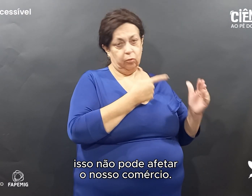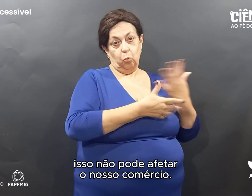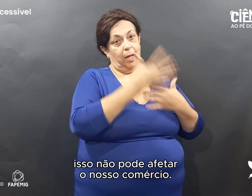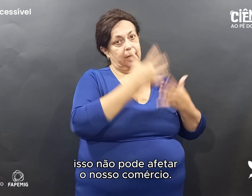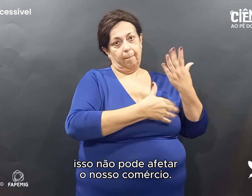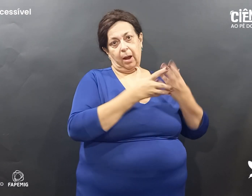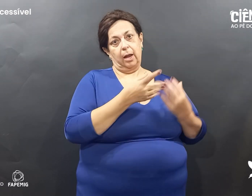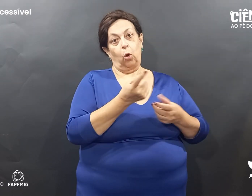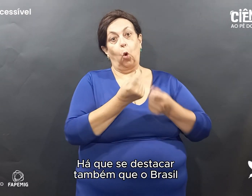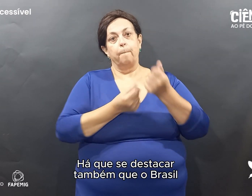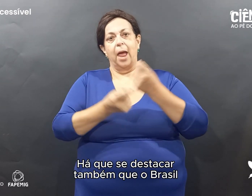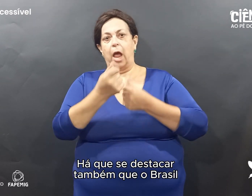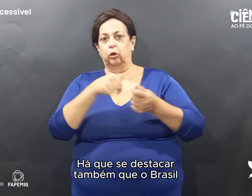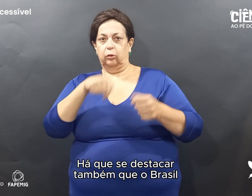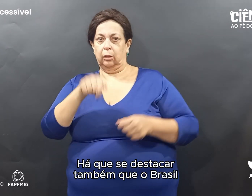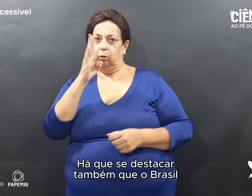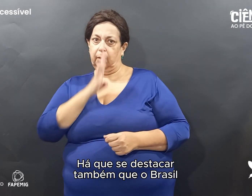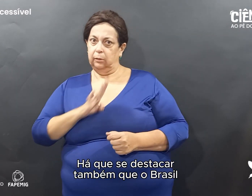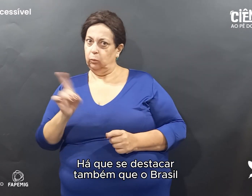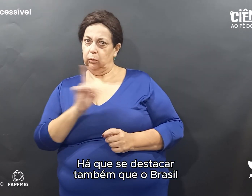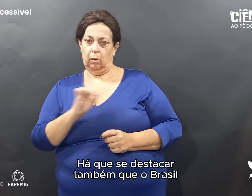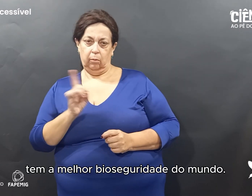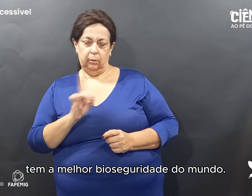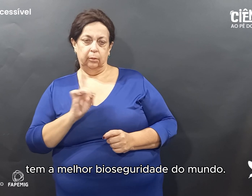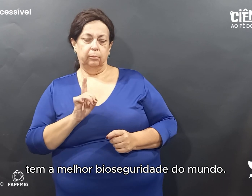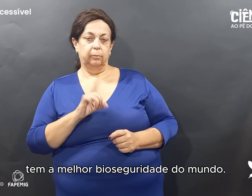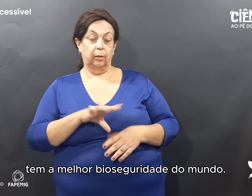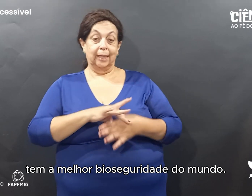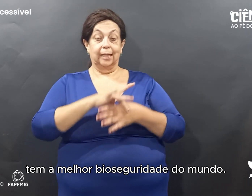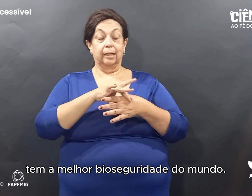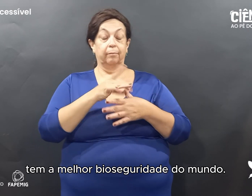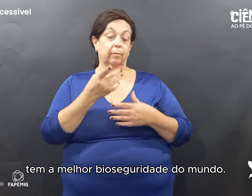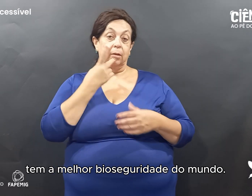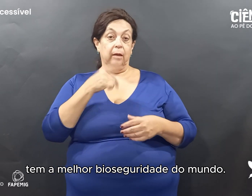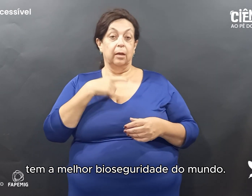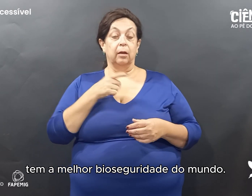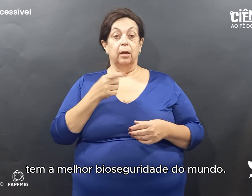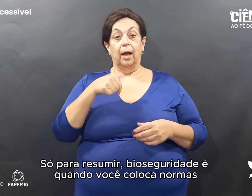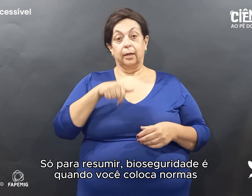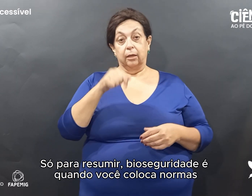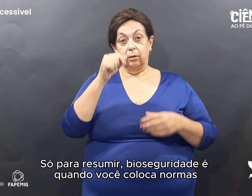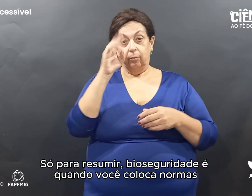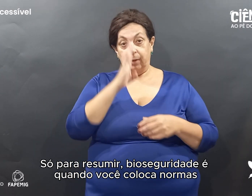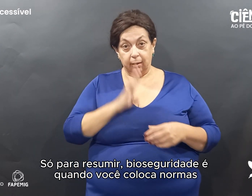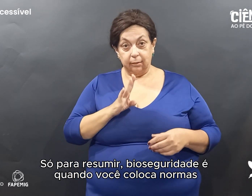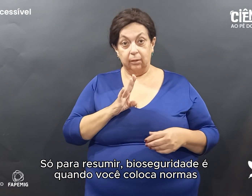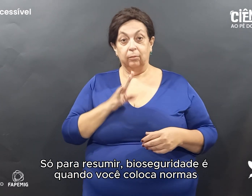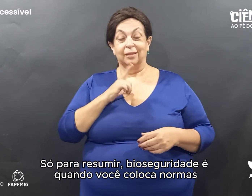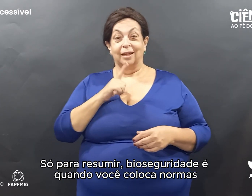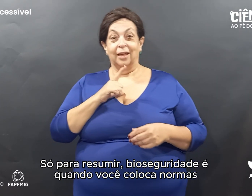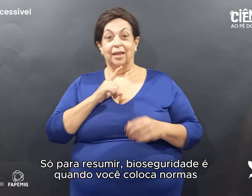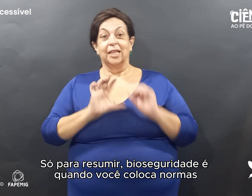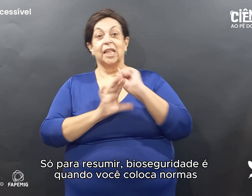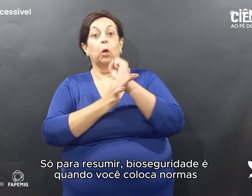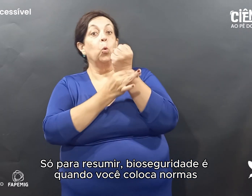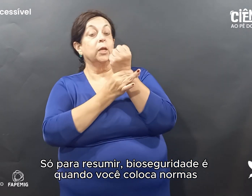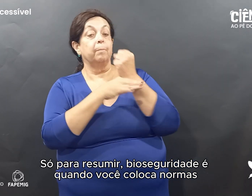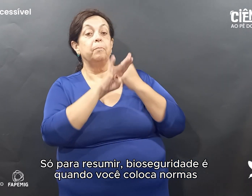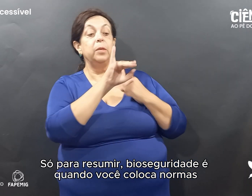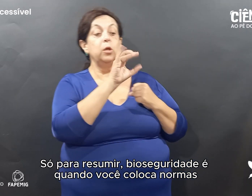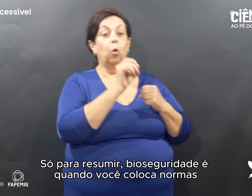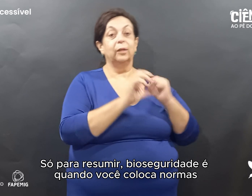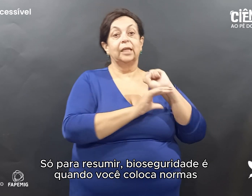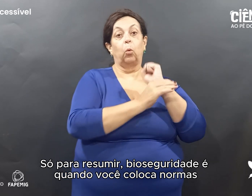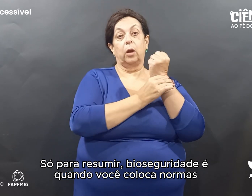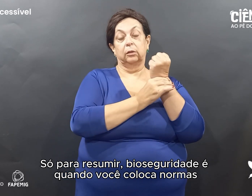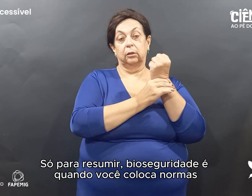o nosso comércio. Há que se destacar também que o Brasil tem a melhor biosseguridade do mundo. Só para resumir, biosseguridade é